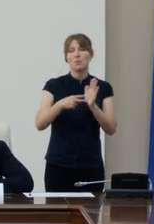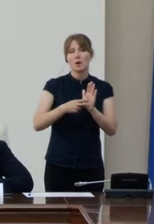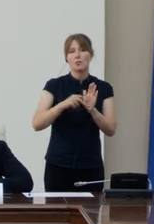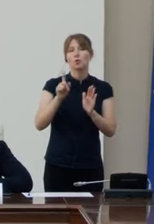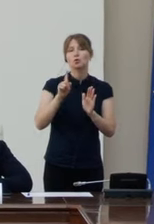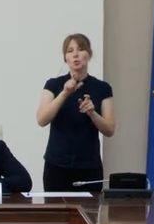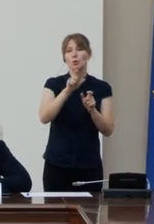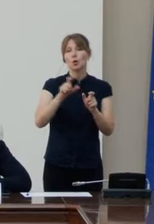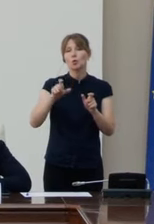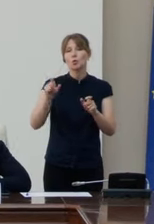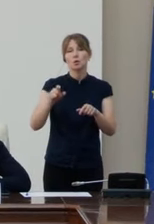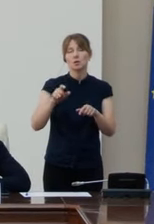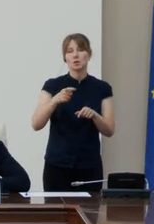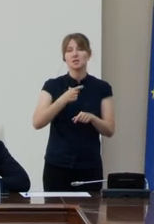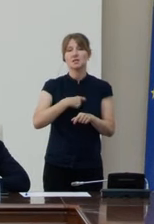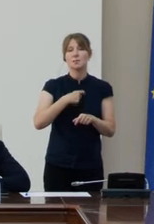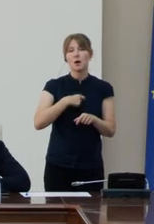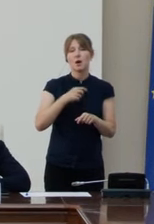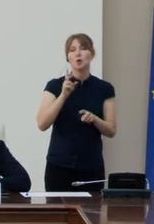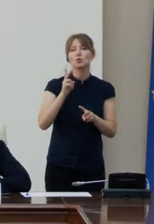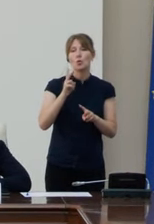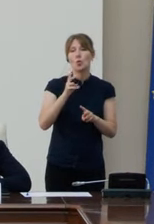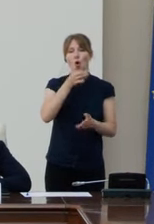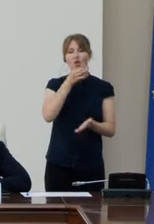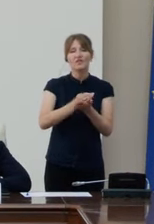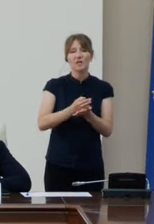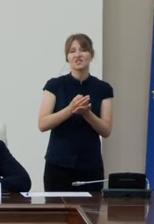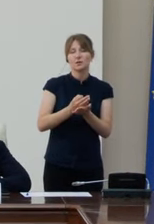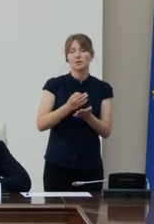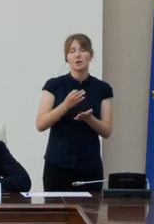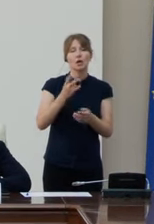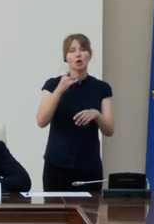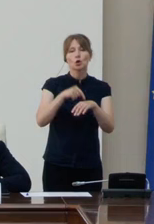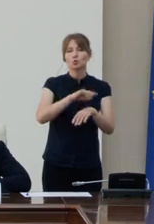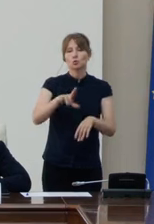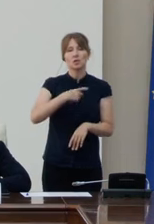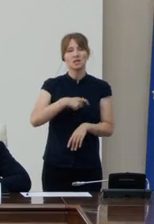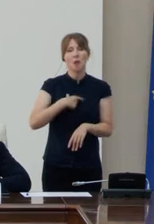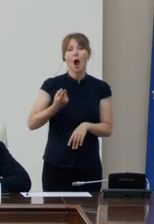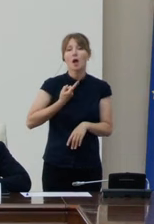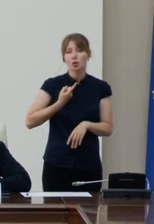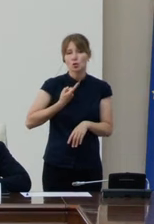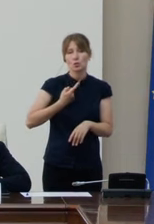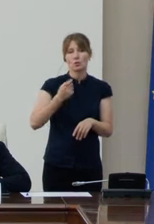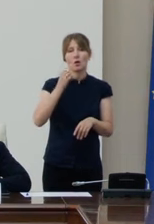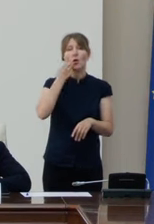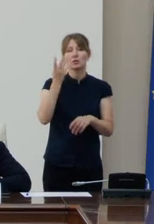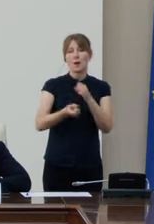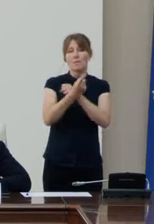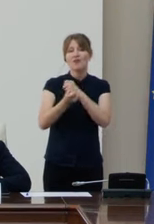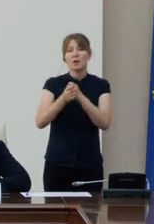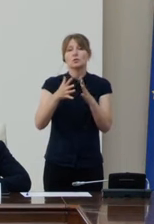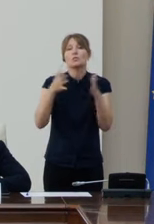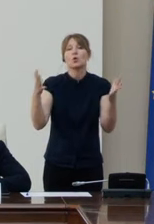prima linie să nu se simtă singuri, că de cel mai multe ori așa spuși pe cont propriu în fața multiplor probleme și nu